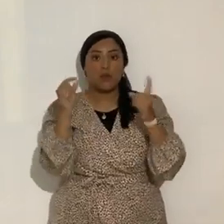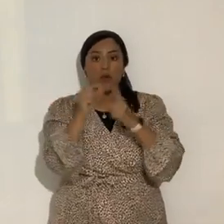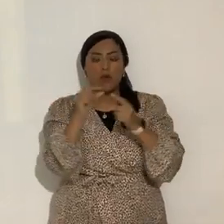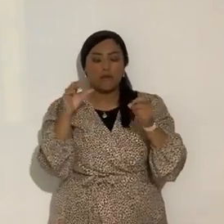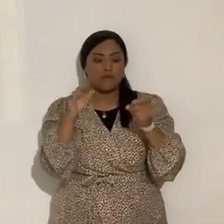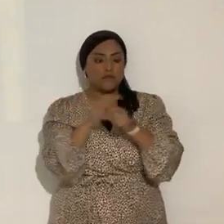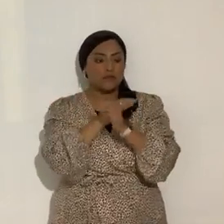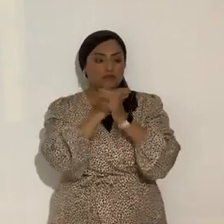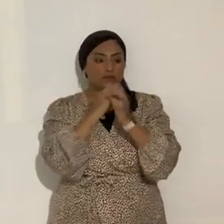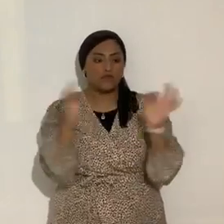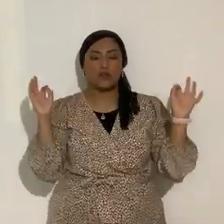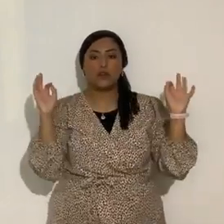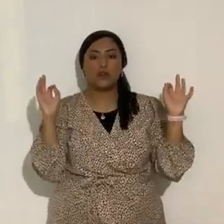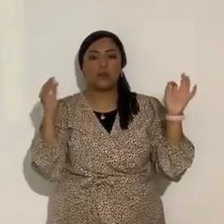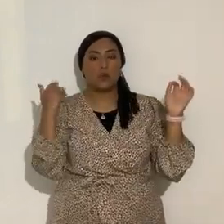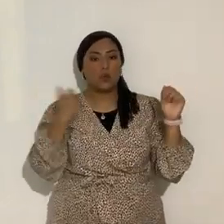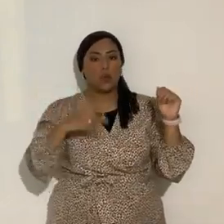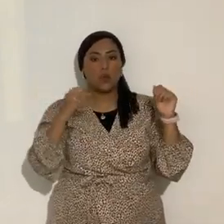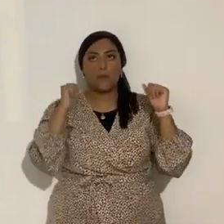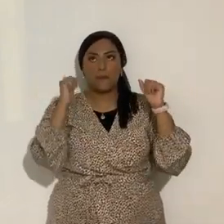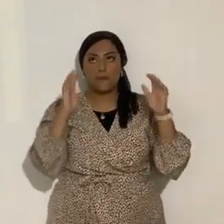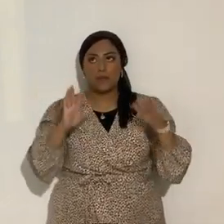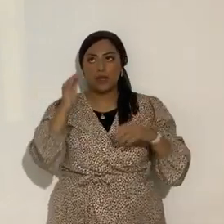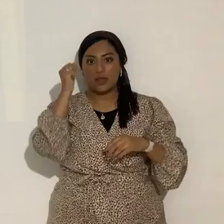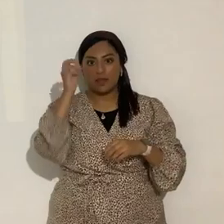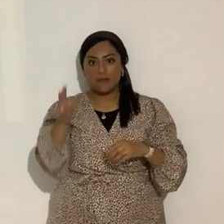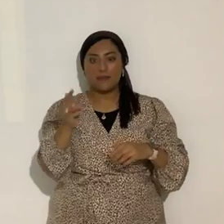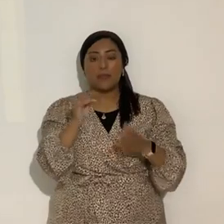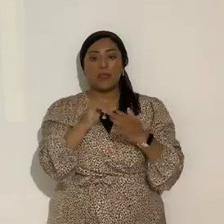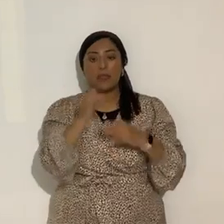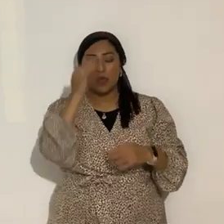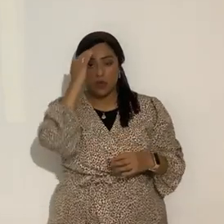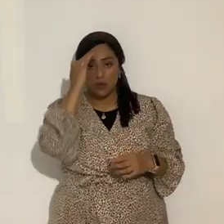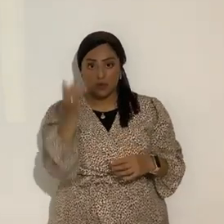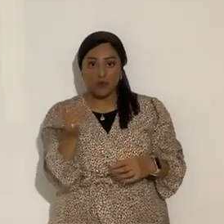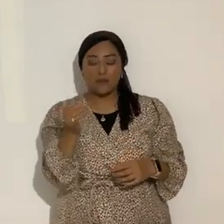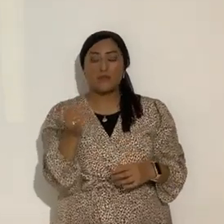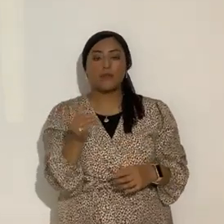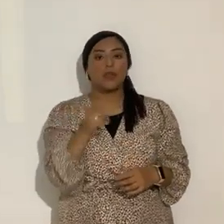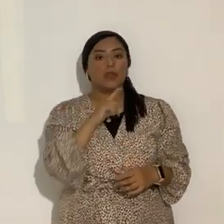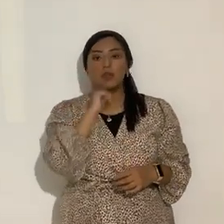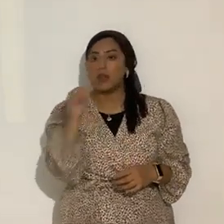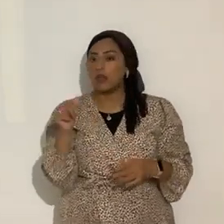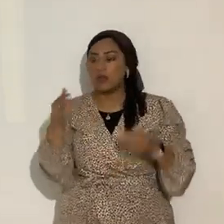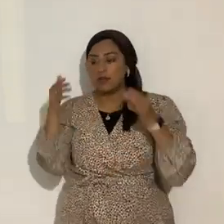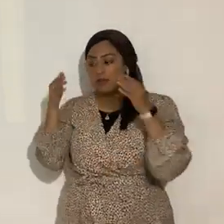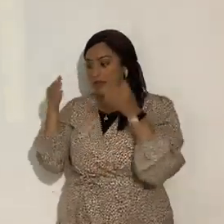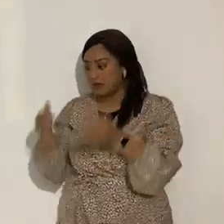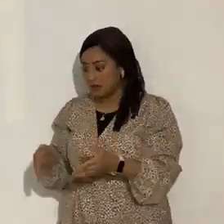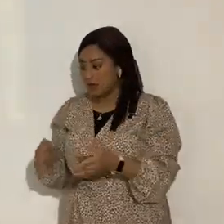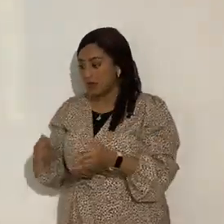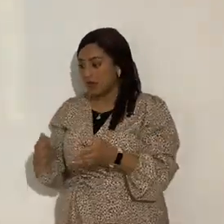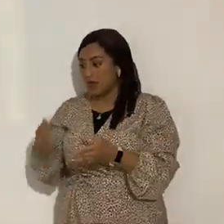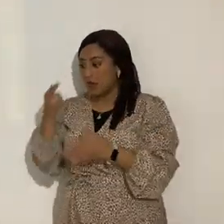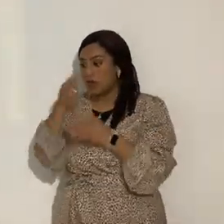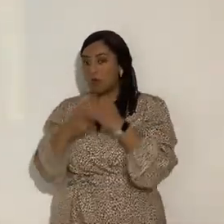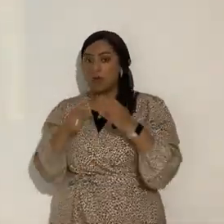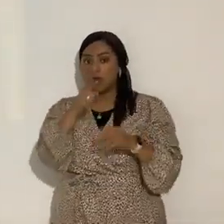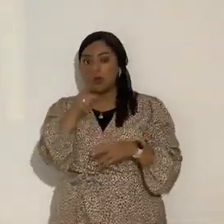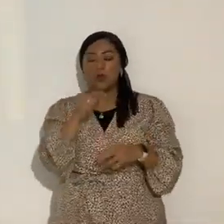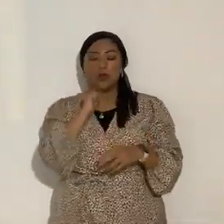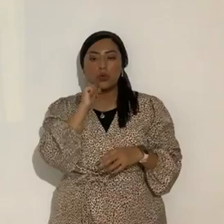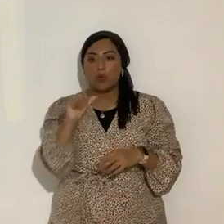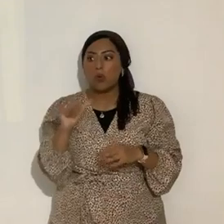gratis. Bendito es Yahshua Mashiach. Por lo tanto, no te dediques a lo que no